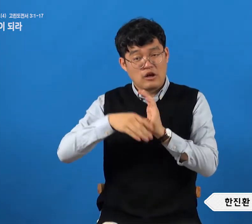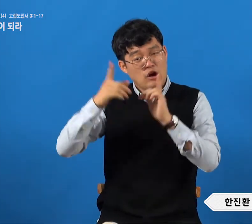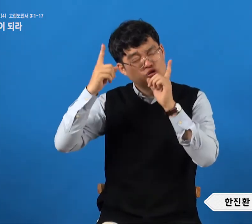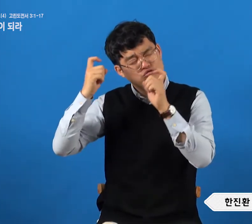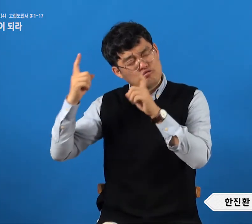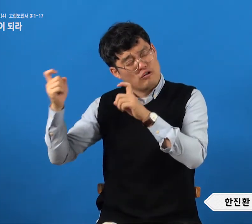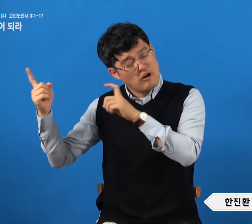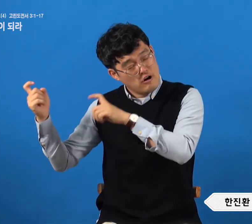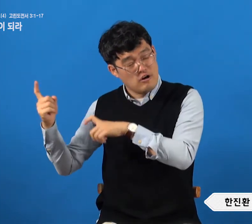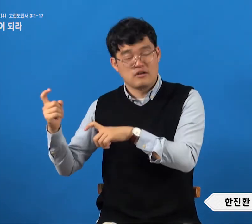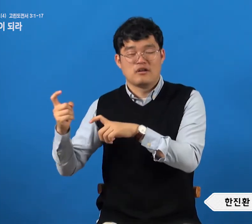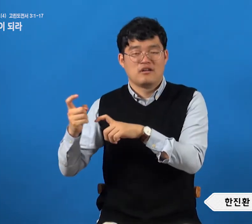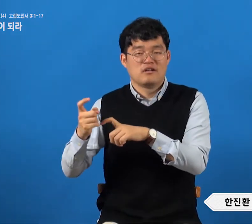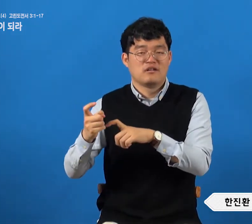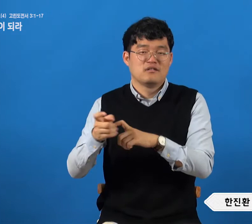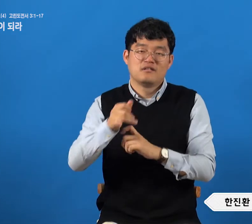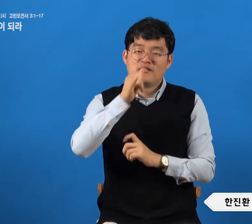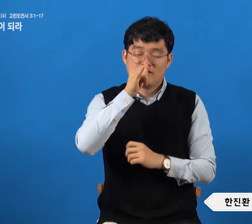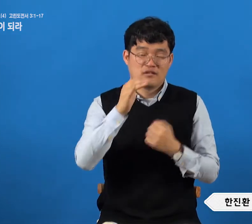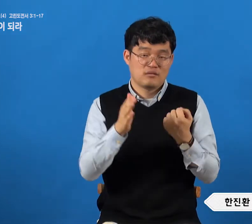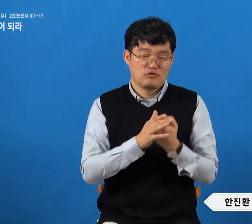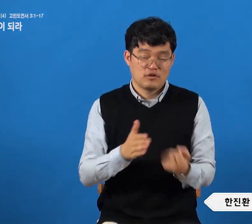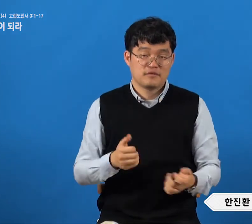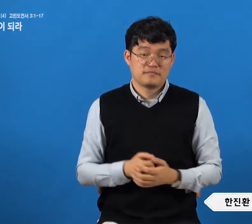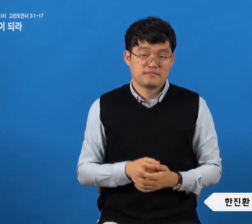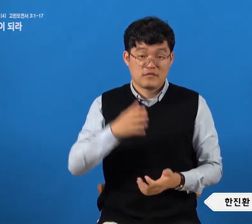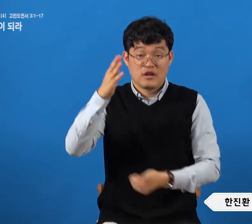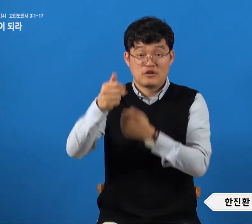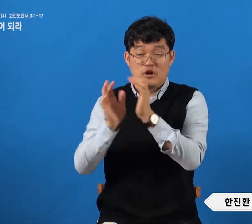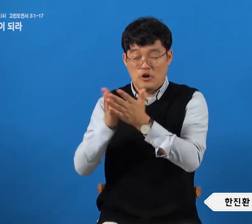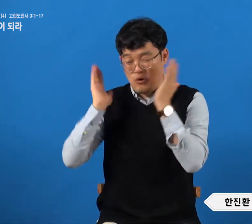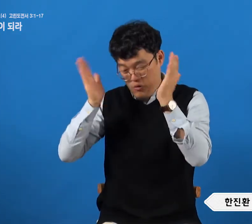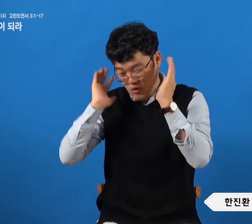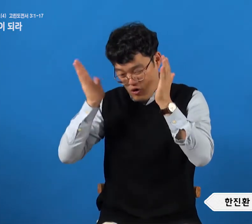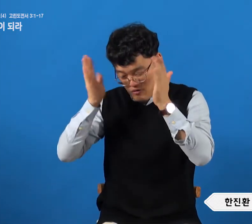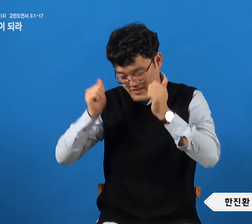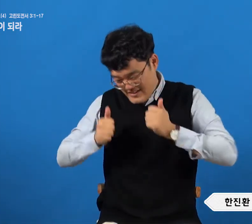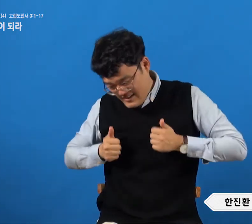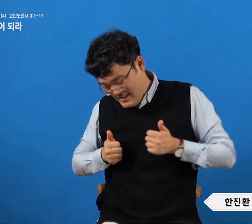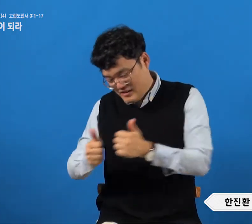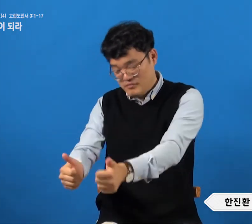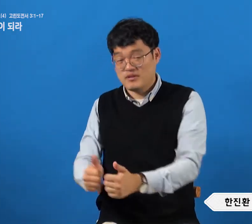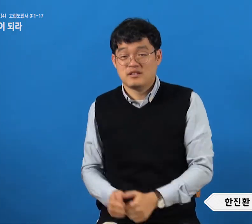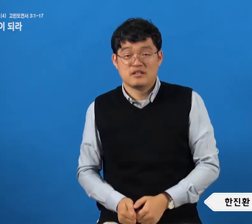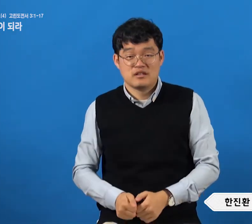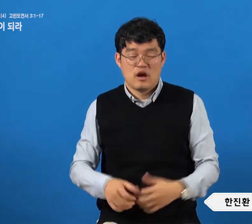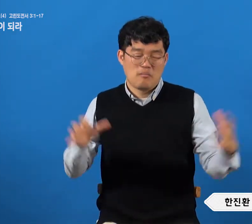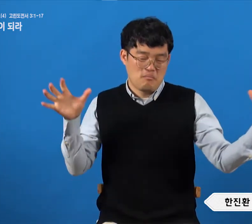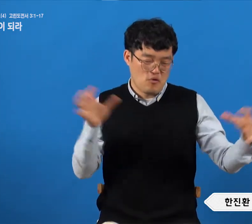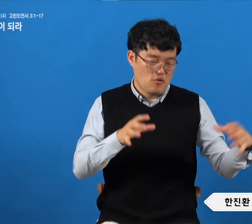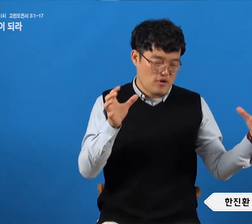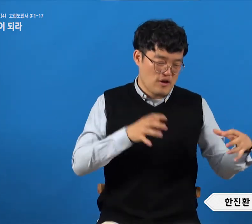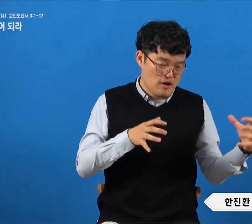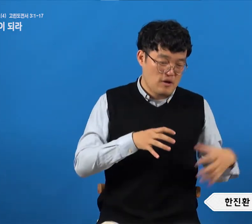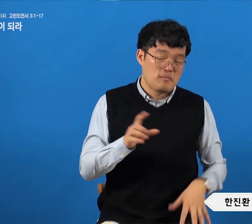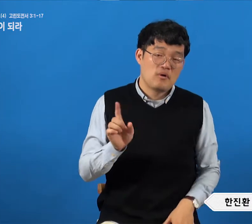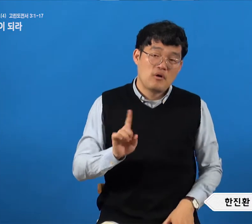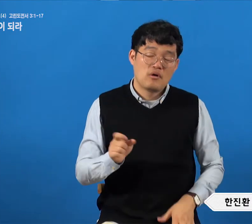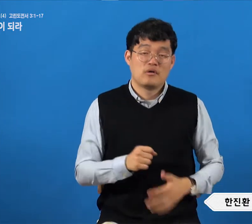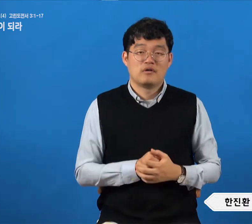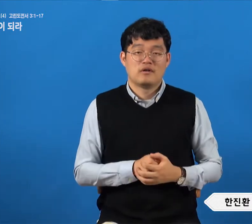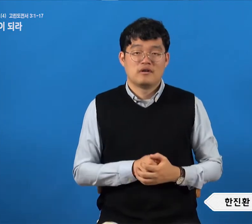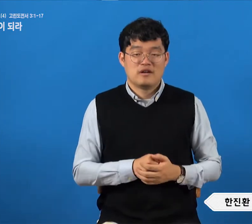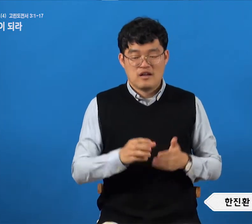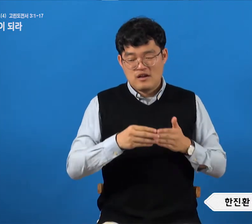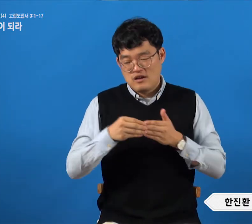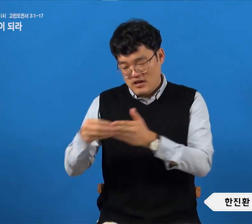대한 추억이 워낙 강렬하기 때문입니다. 성경 공부도 엄청 했지요. 모임도